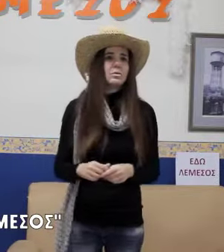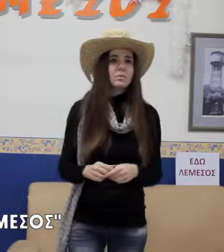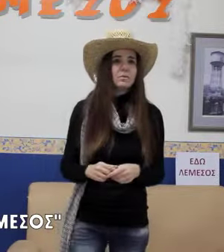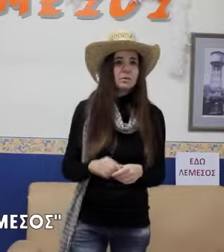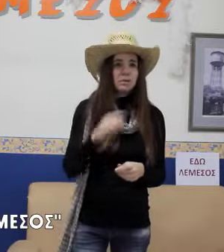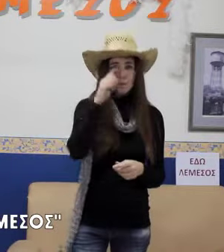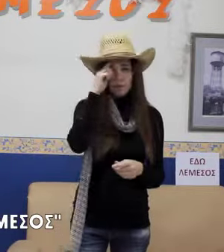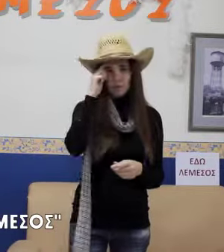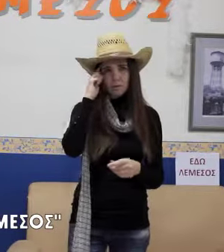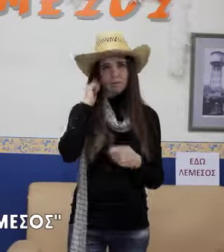6 το απόγευμα,